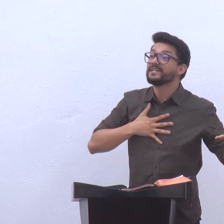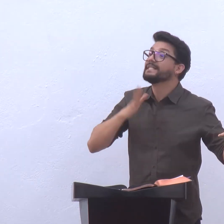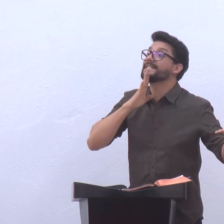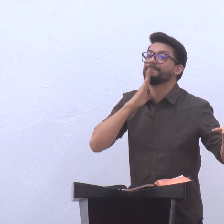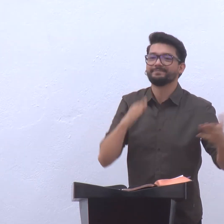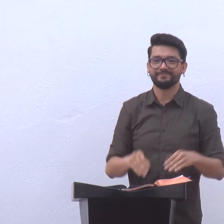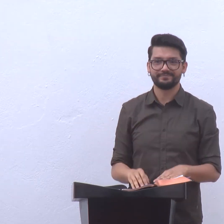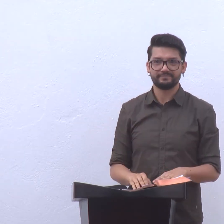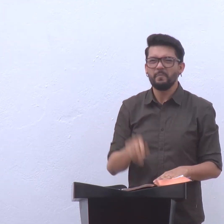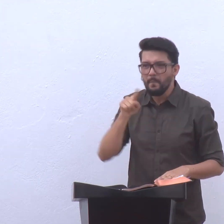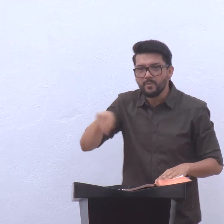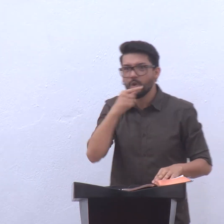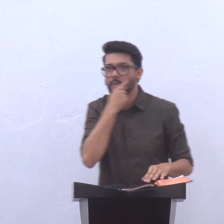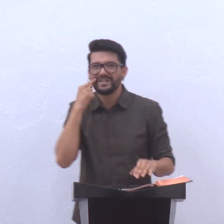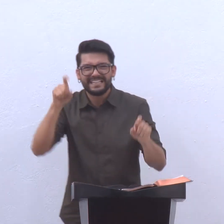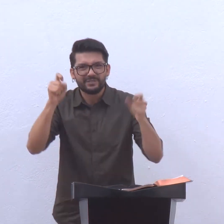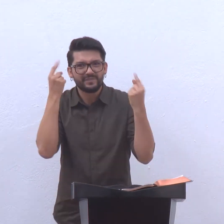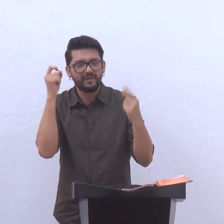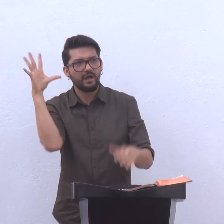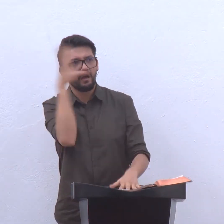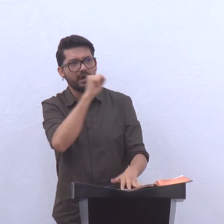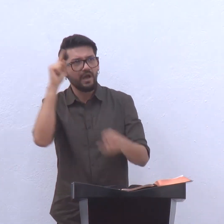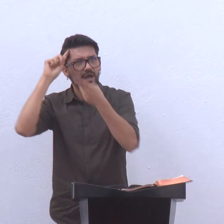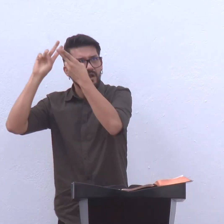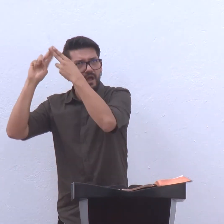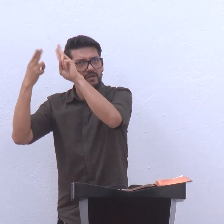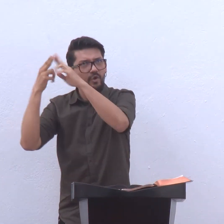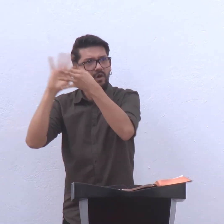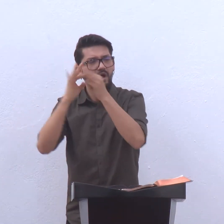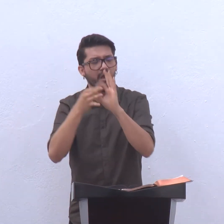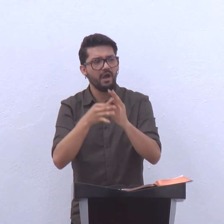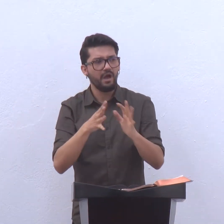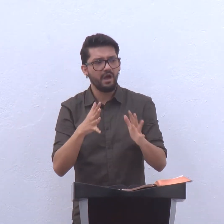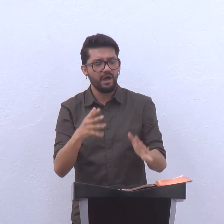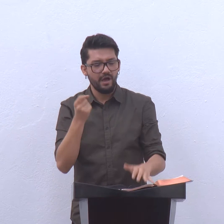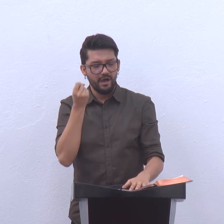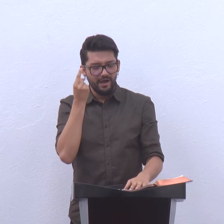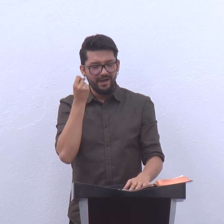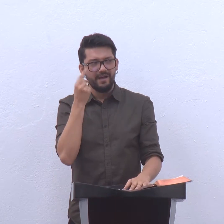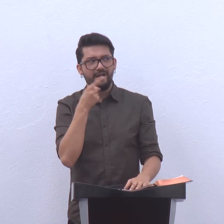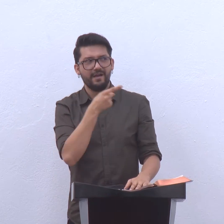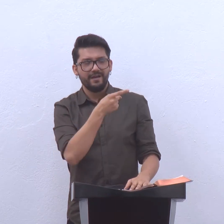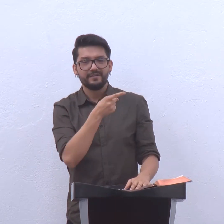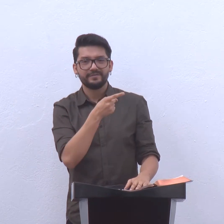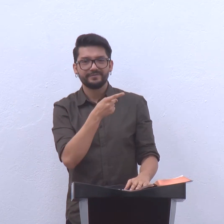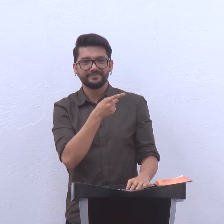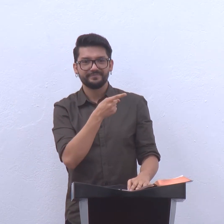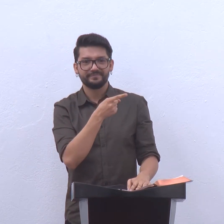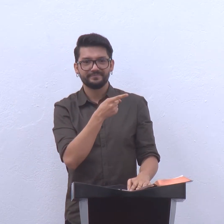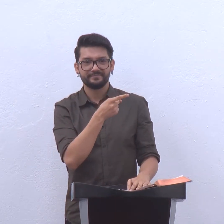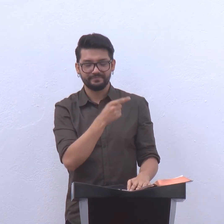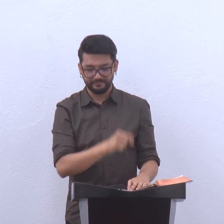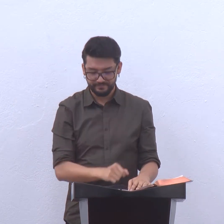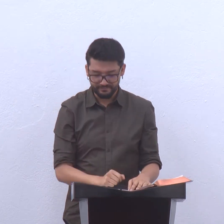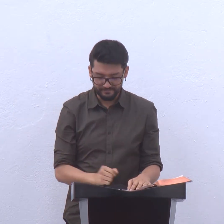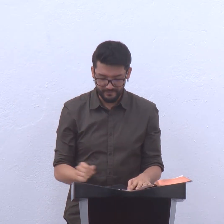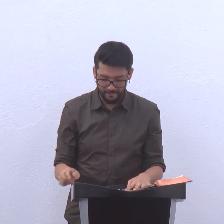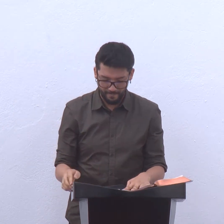Esta es la oportunidad. ¿Quién cree en mí? ¿Quién cree en mí? Entiéndanlo, relacionen todo lo que han vivido. Yo soy esa fuente de